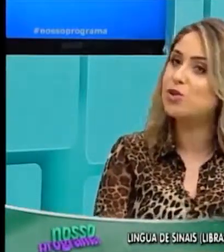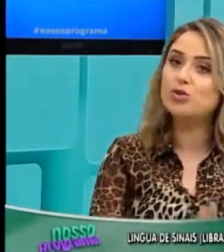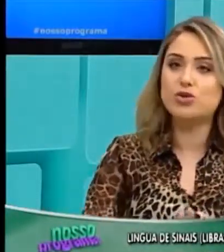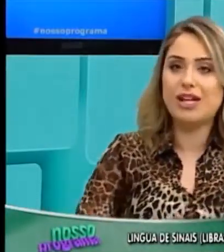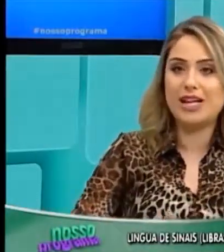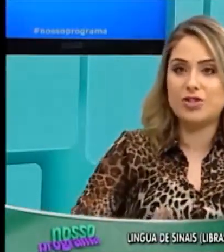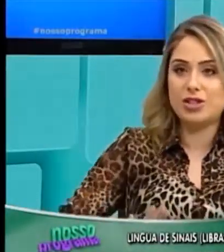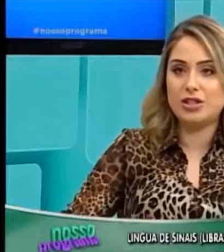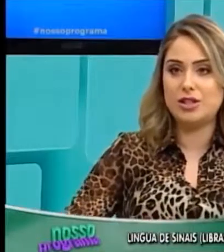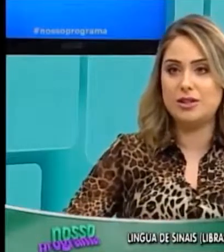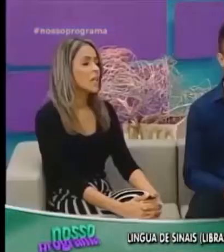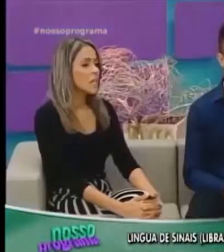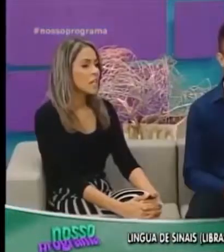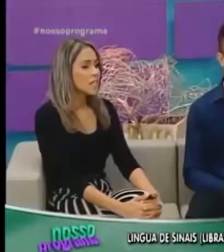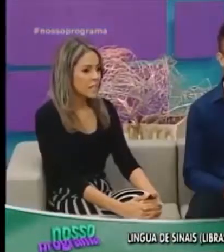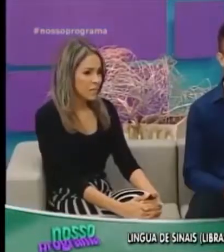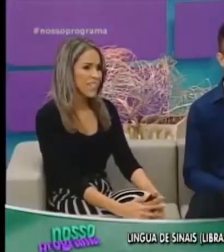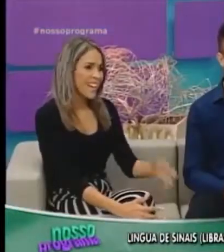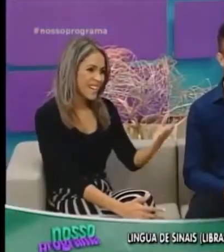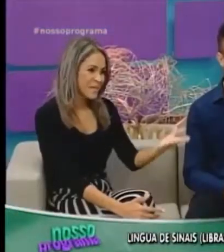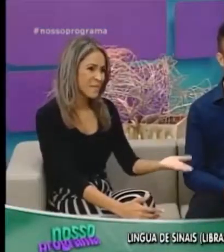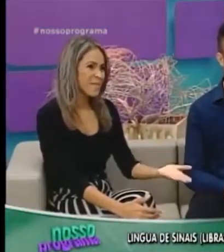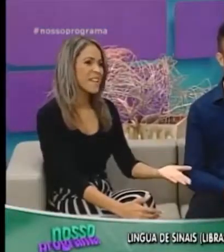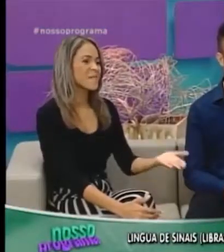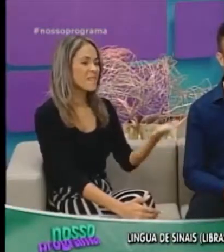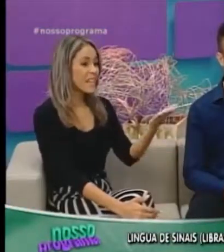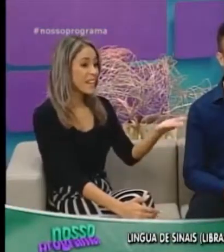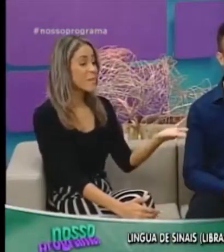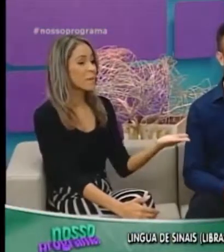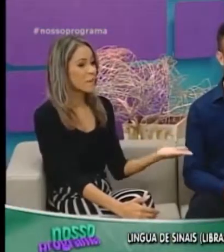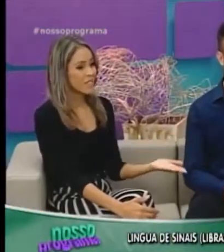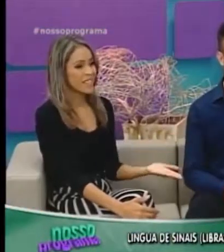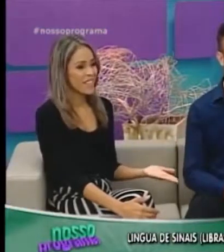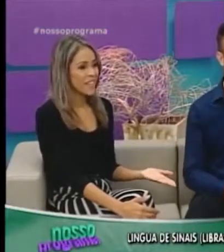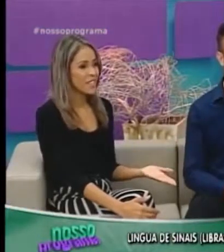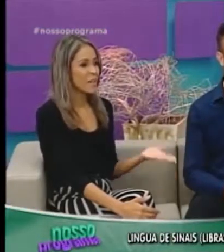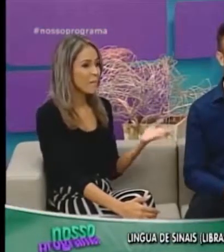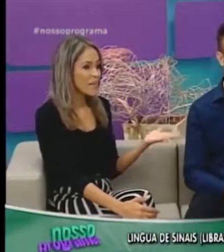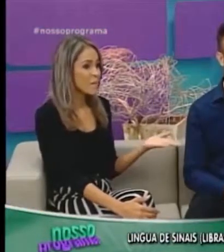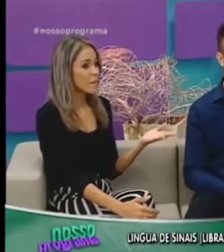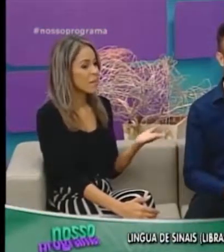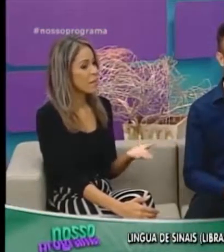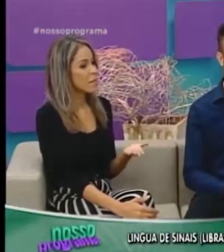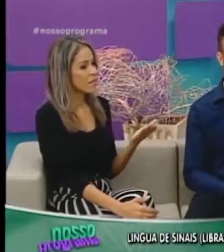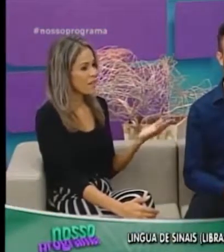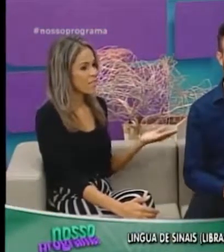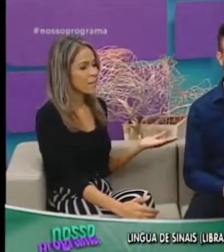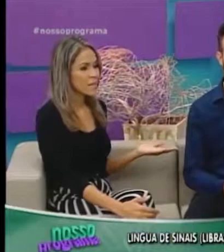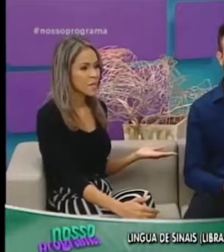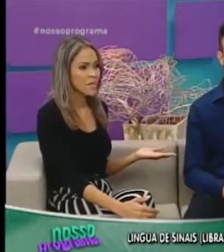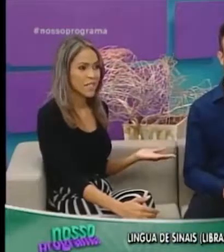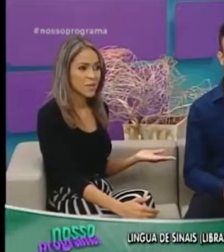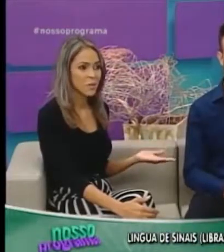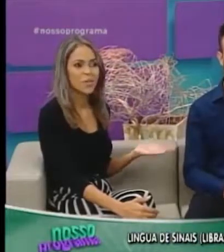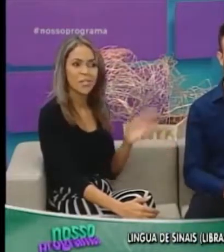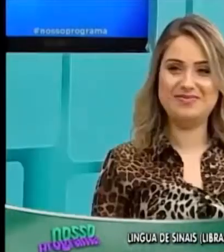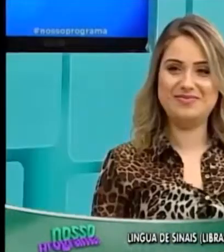tudo diferente? Boa tarde, primeiro. Obrigada pela oportunidade de abrir o programa para falar exatamente sobre esse assunto. Acho que é um dos